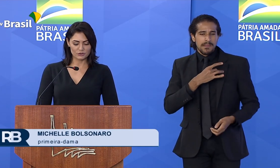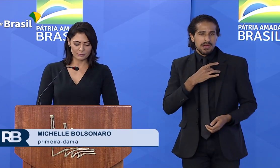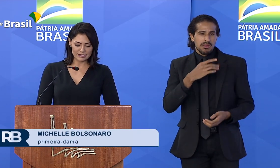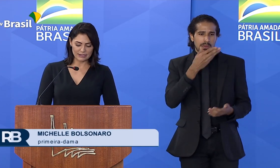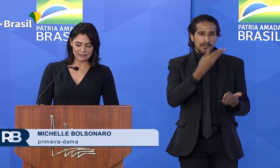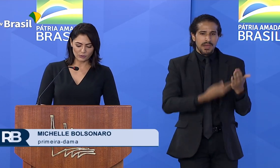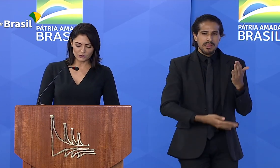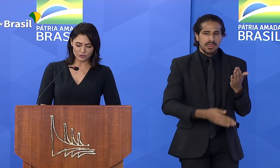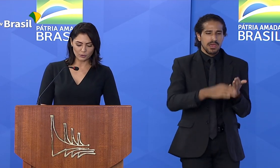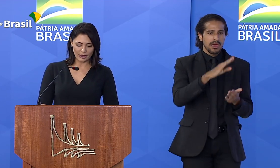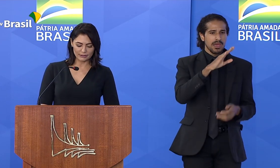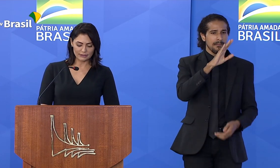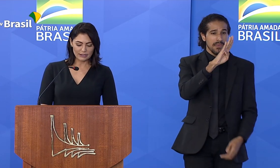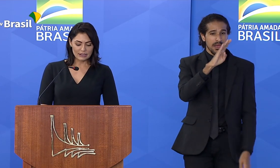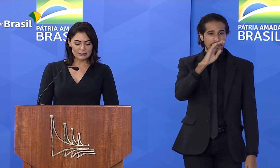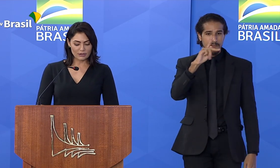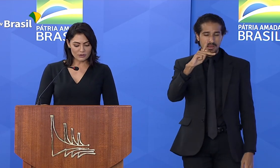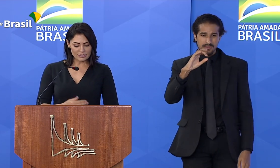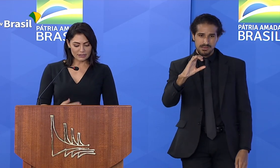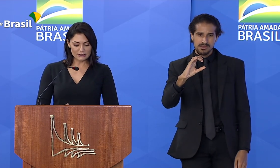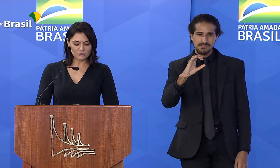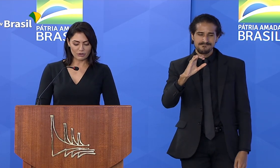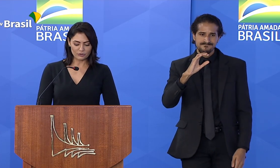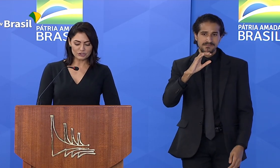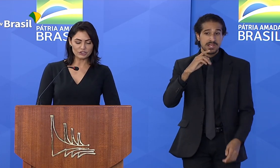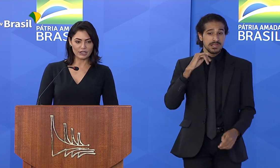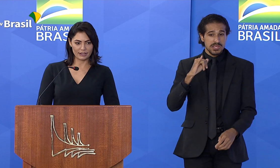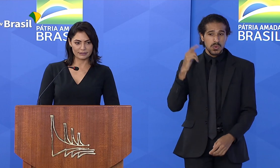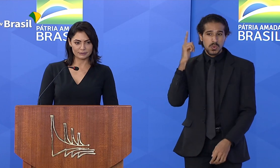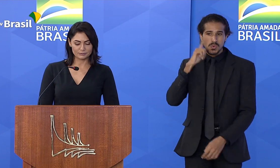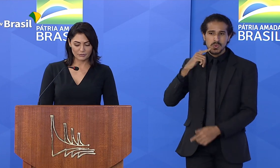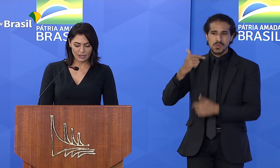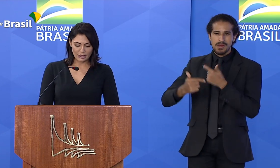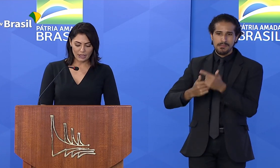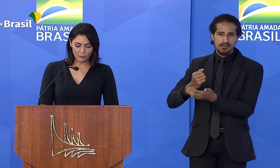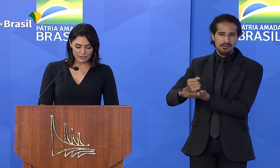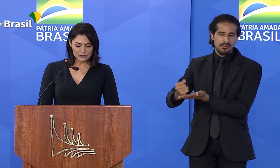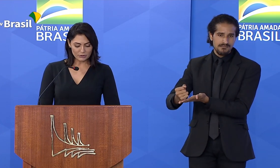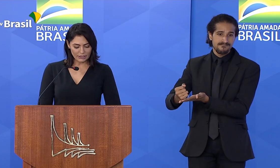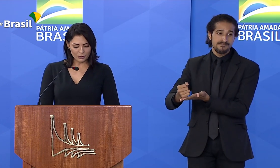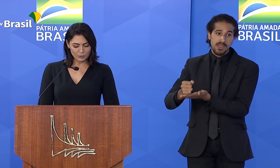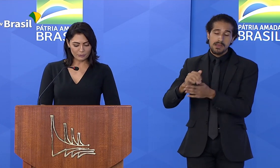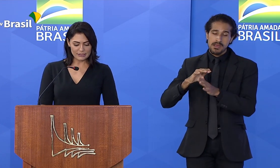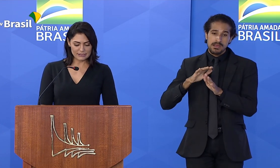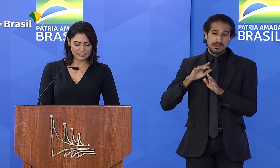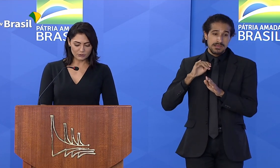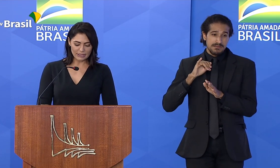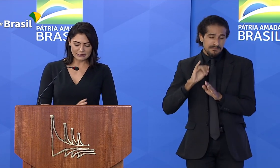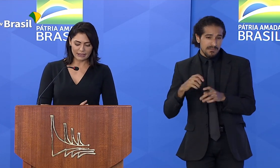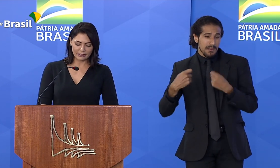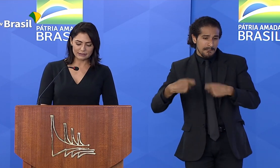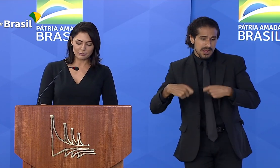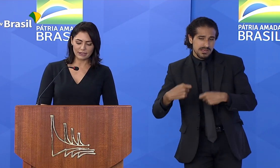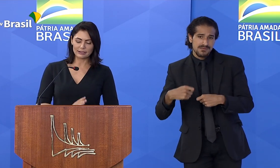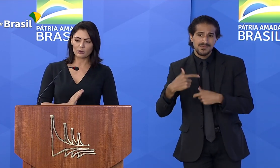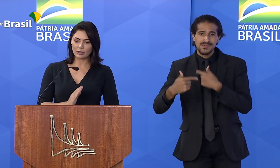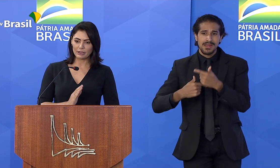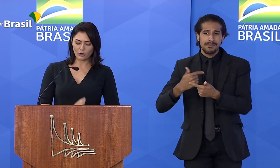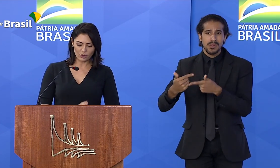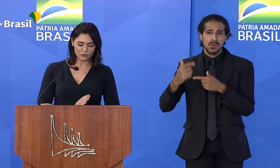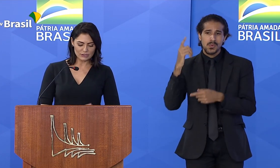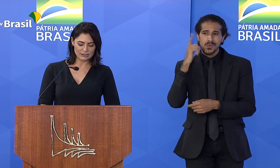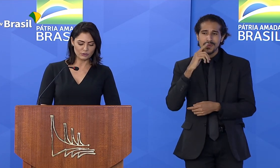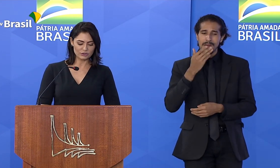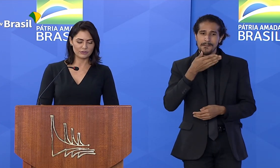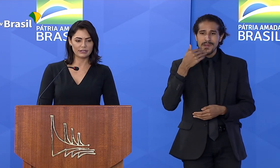benefício de prestação continuada se conseguisse uma fonte de renda. E ao mesmo tempo, precisando dessa renda para dar